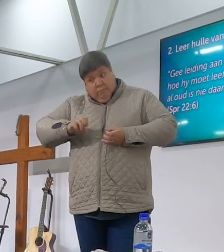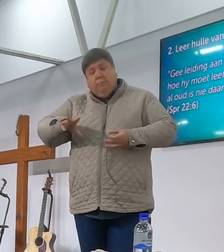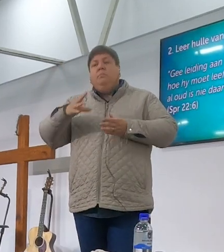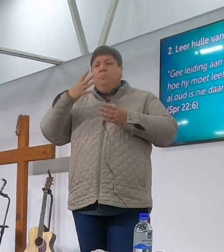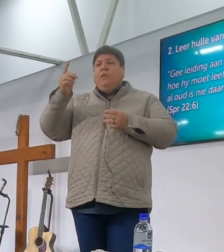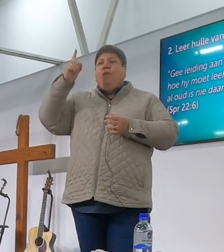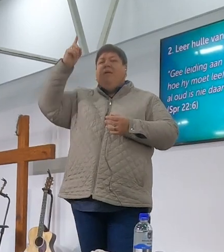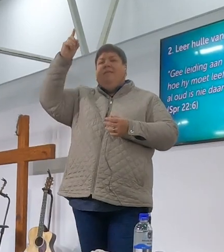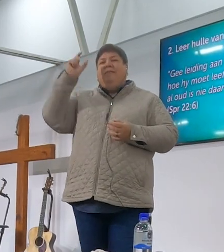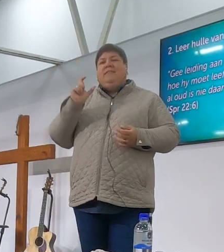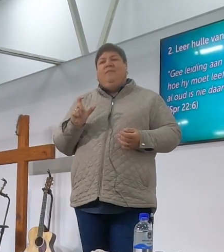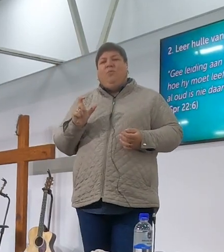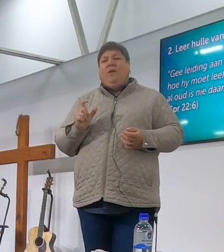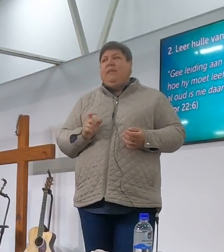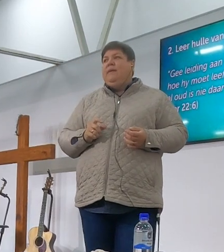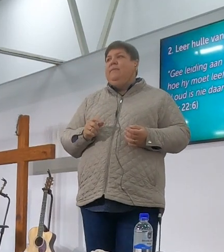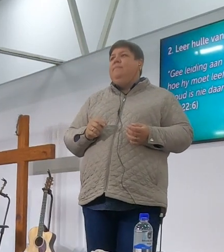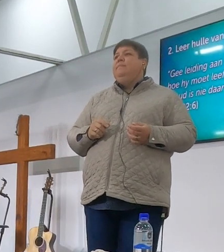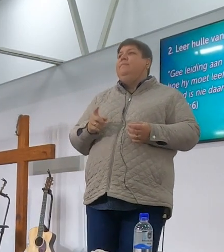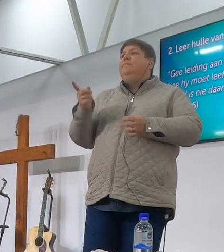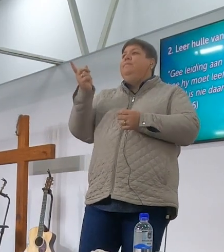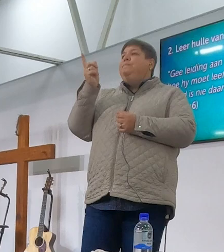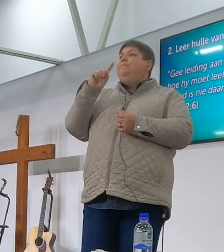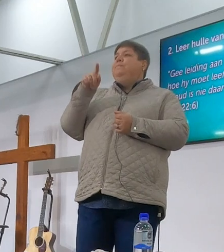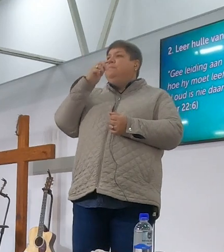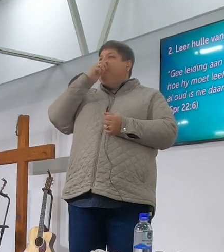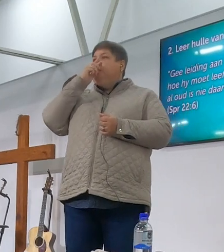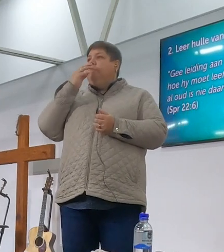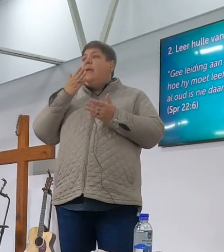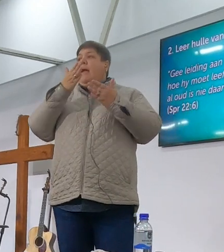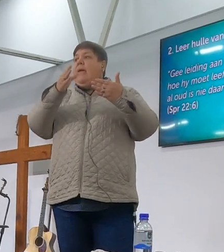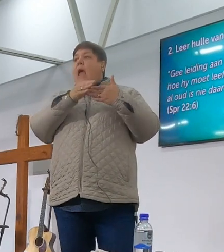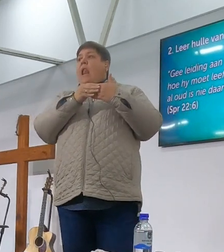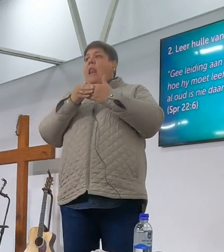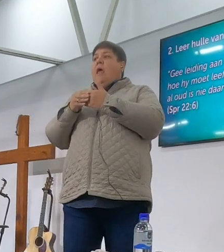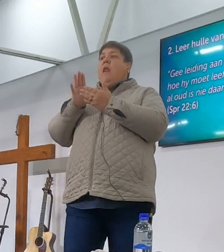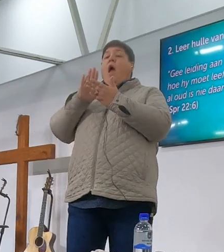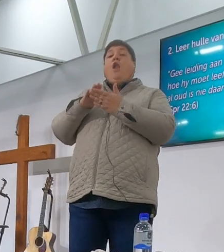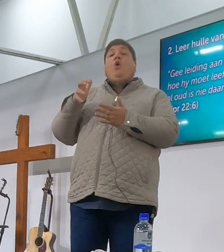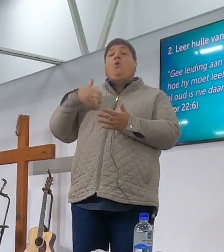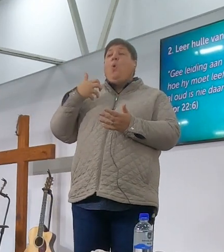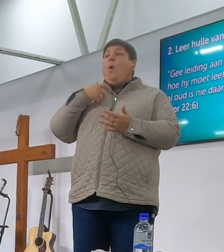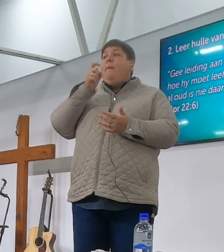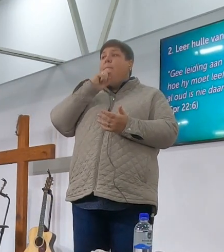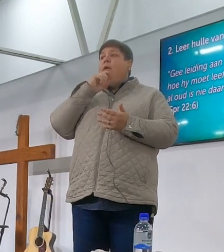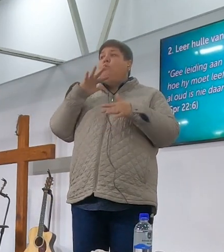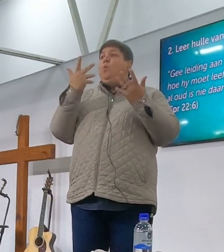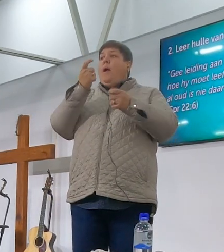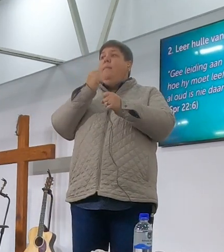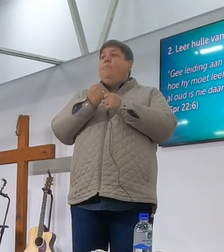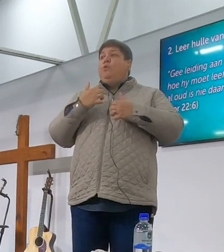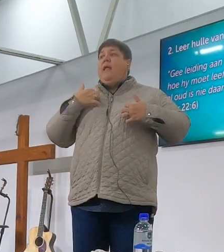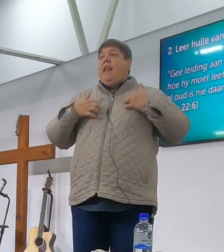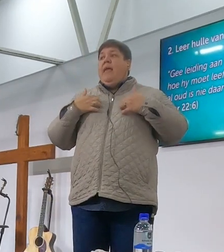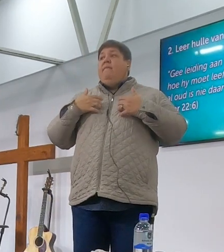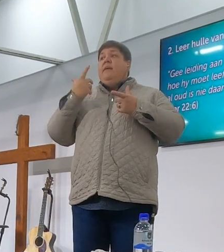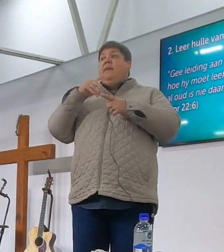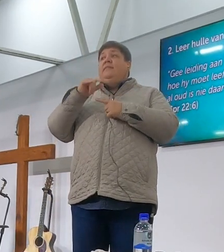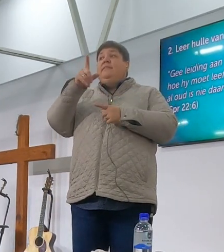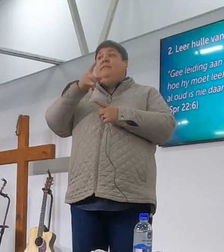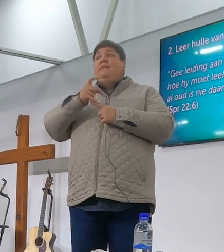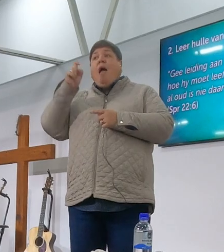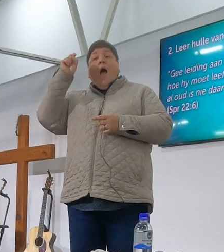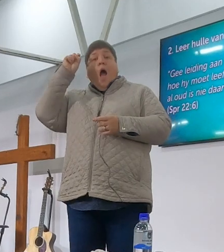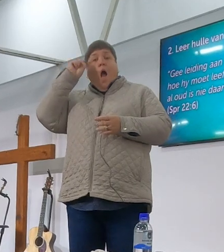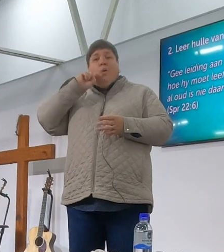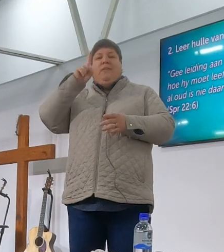Spreuke 22 vers 6 is Salomo wat het skryf: "Gee leiding aan 'n jong mens hoe hy moet leef en hy sou ook al as hy oud is nie daarvan